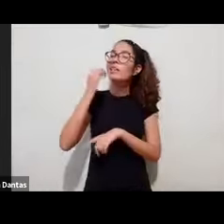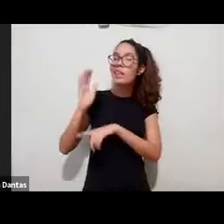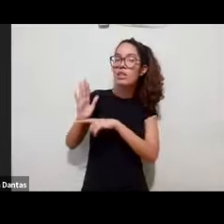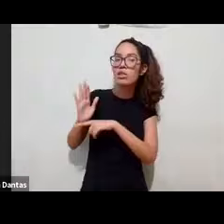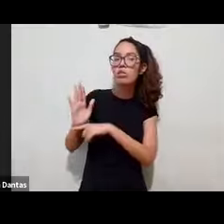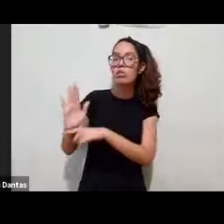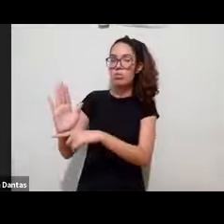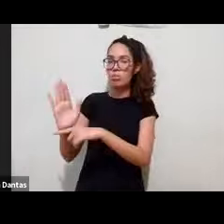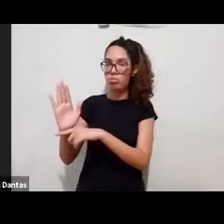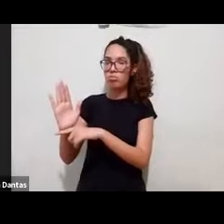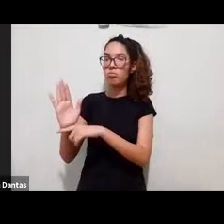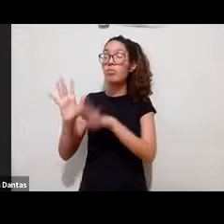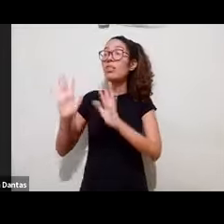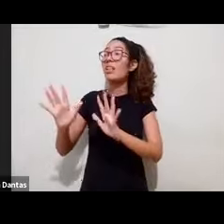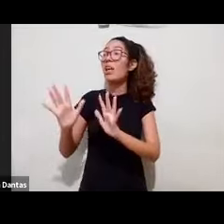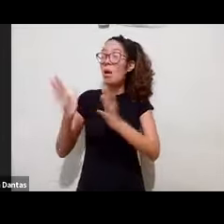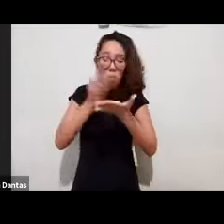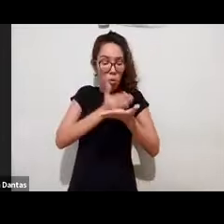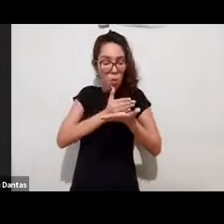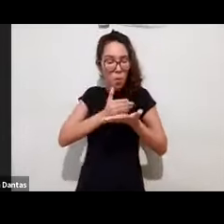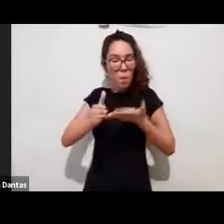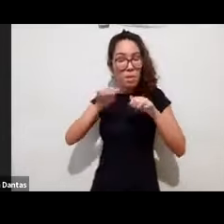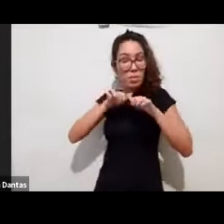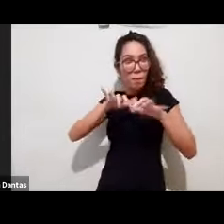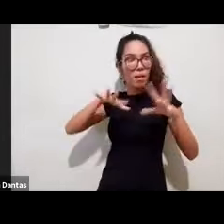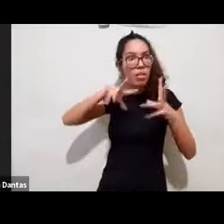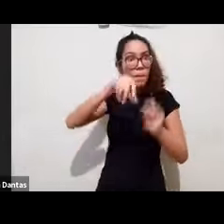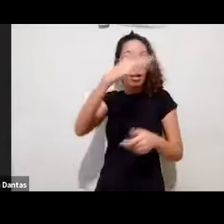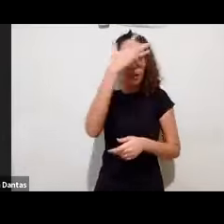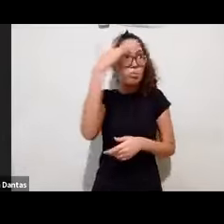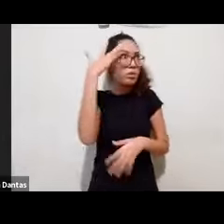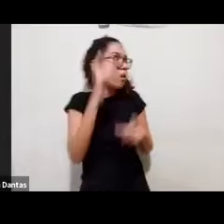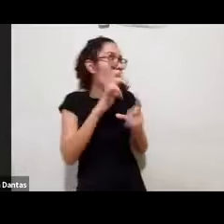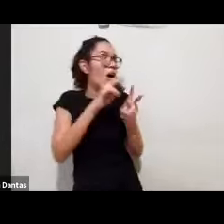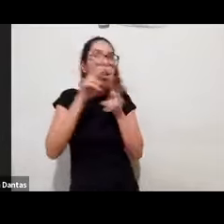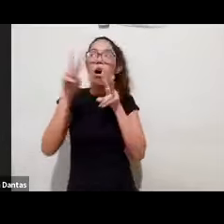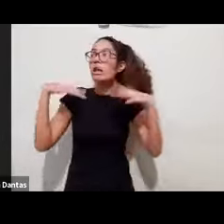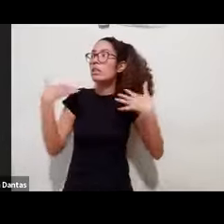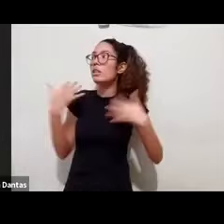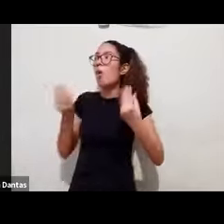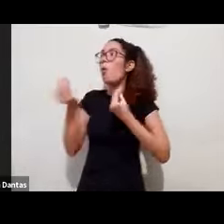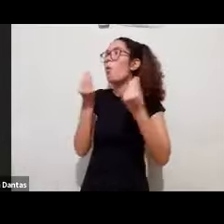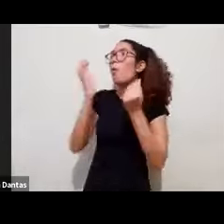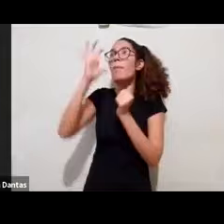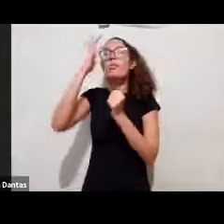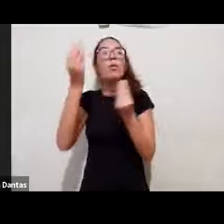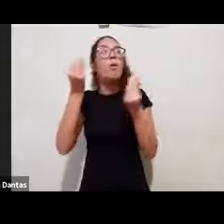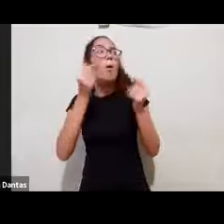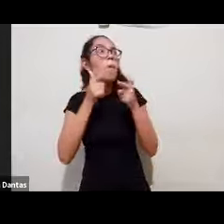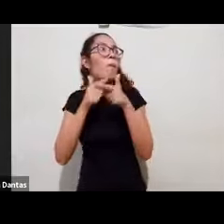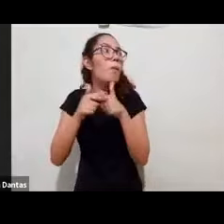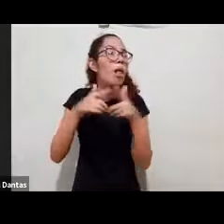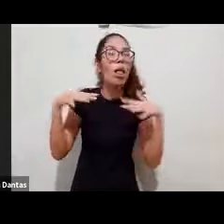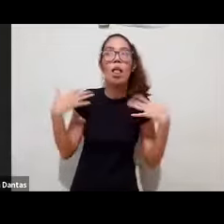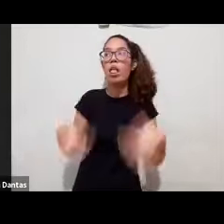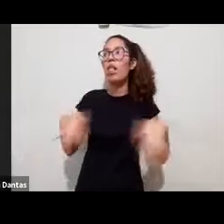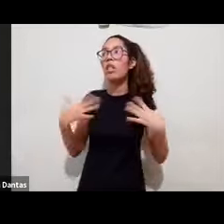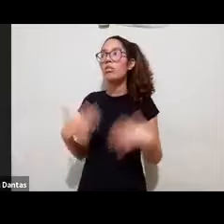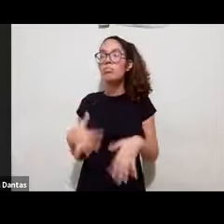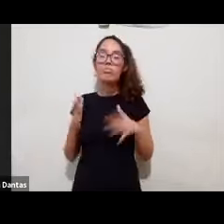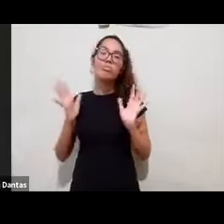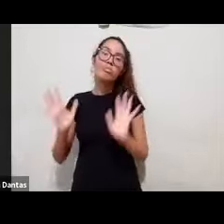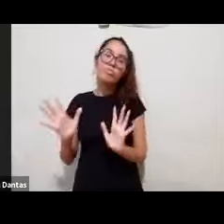mais no início da pandemia, que estava todo mundo muito assustado de como é que funcionaria essa história de atender, né, em meio à